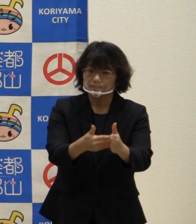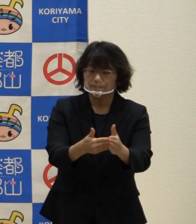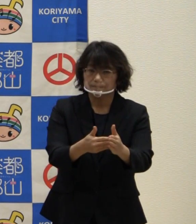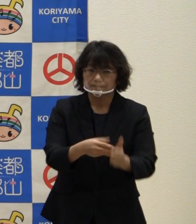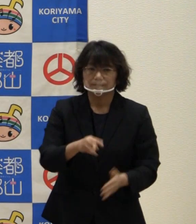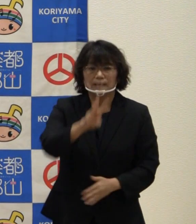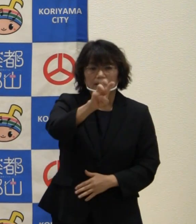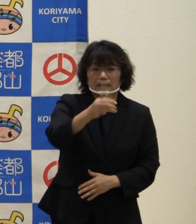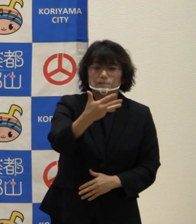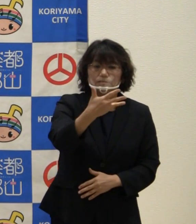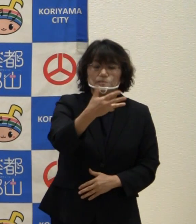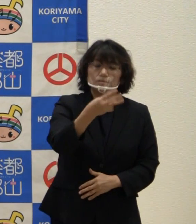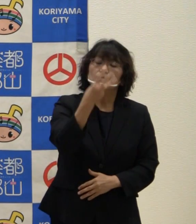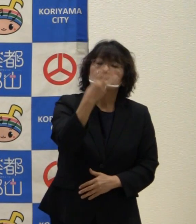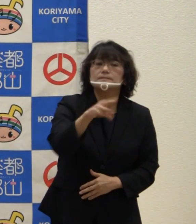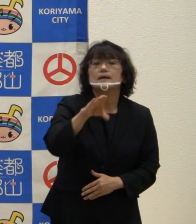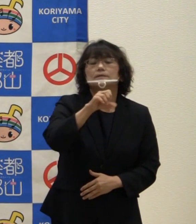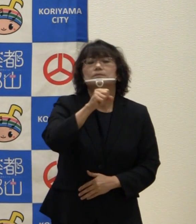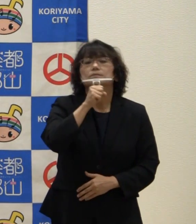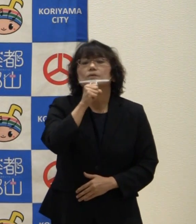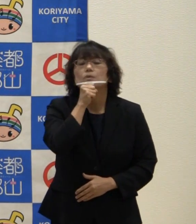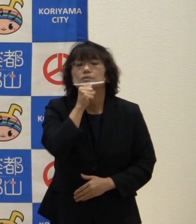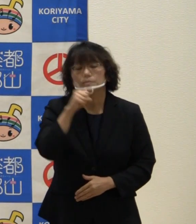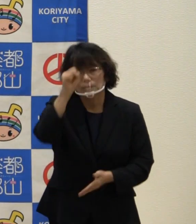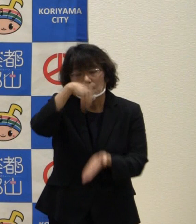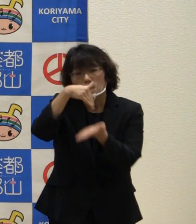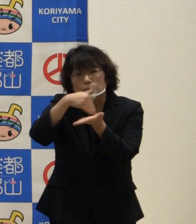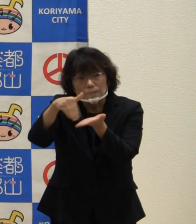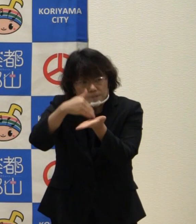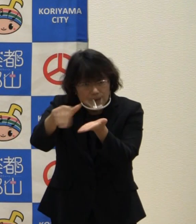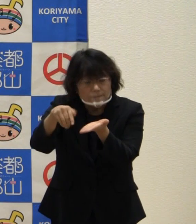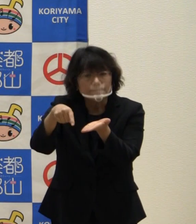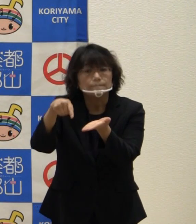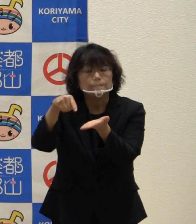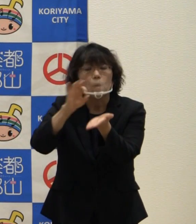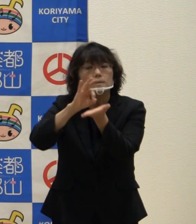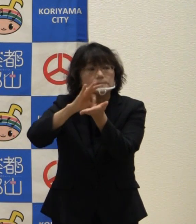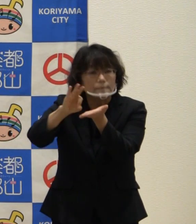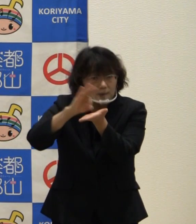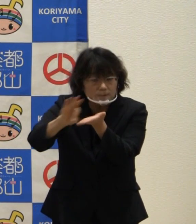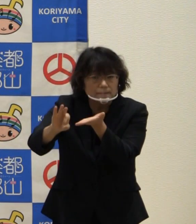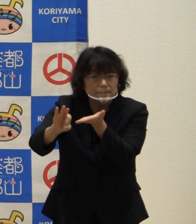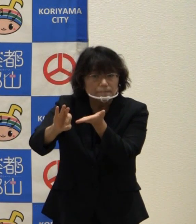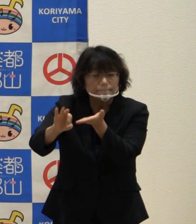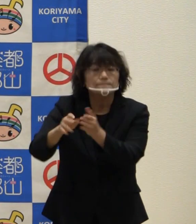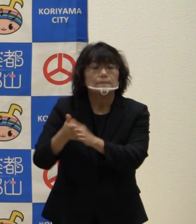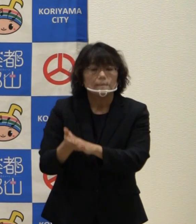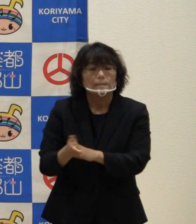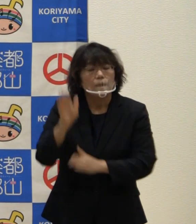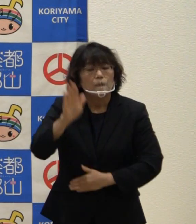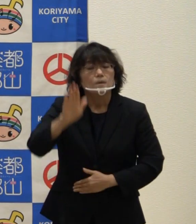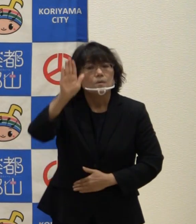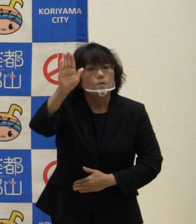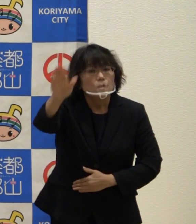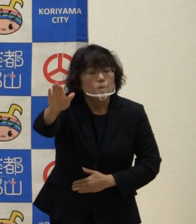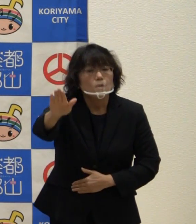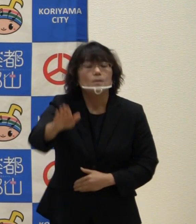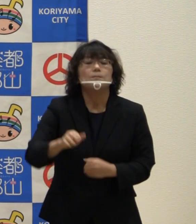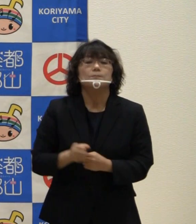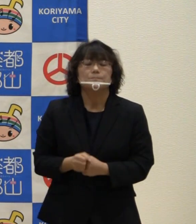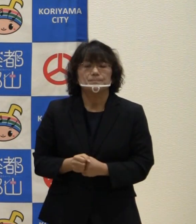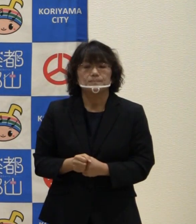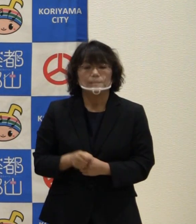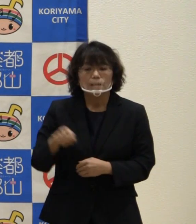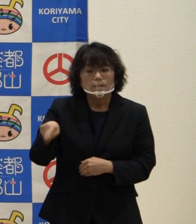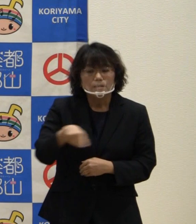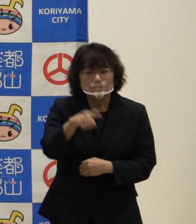83億3972万円の予算を措置してまいりましたが、今後もですねこれらの予算